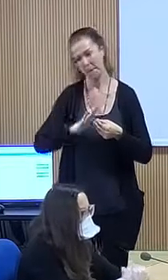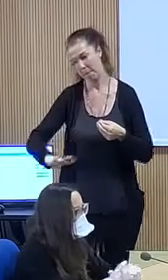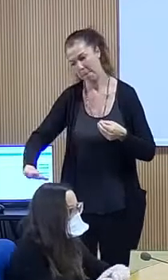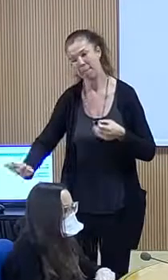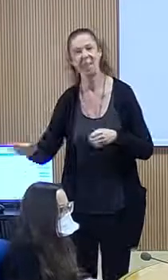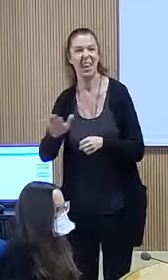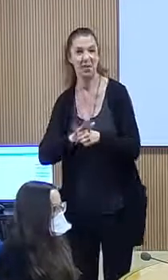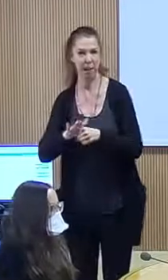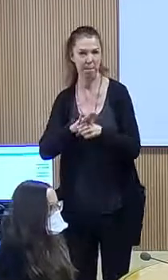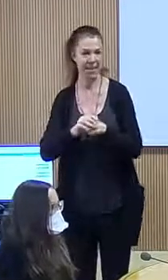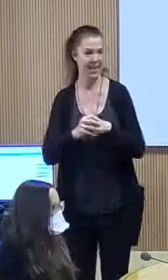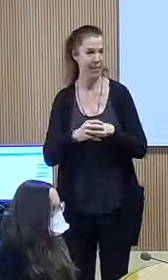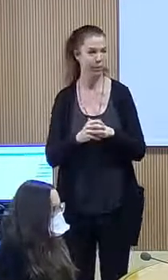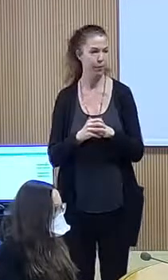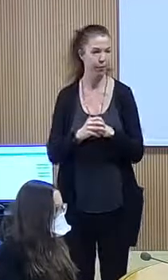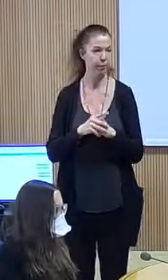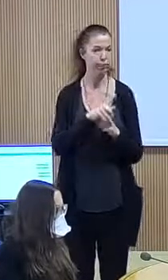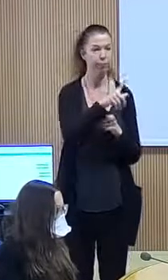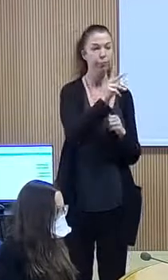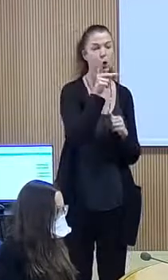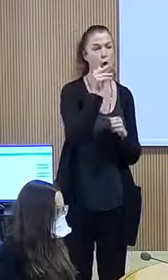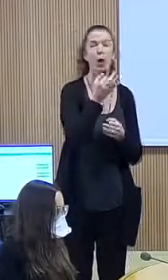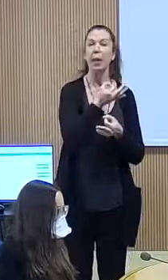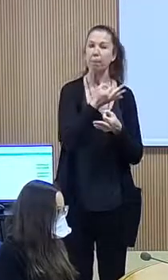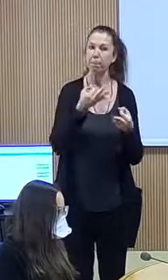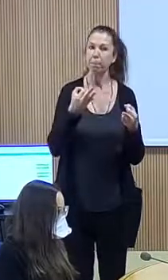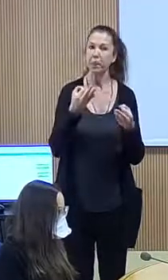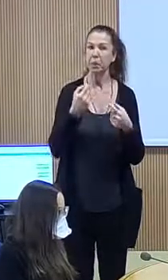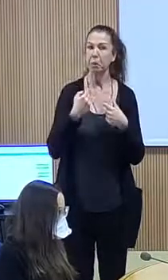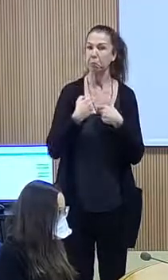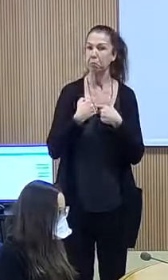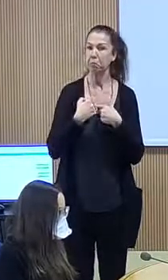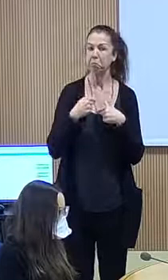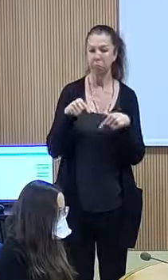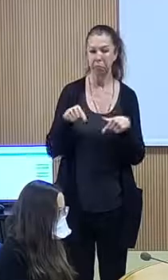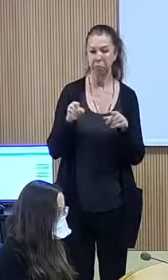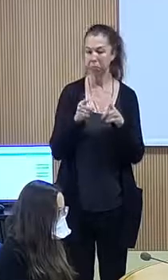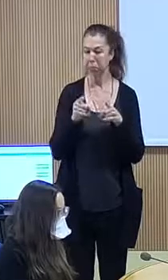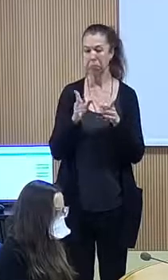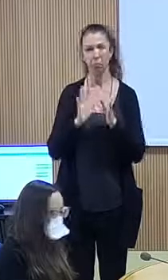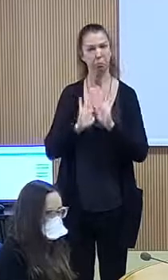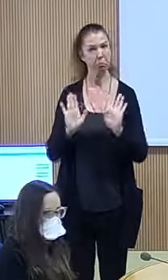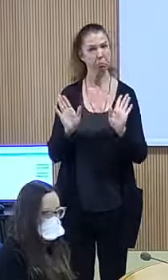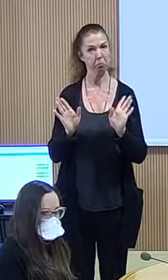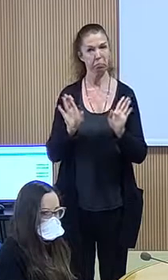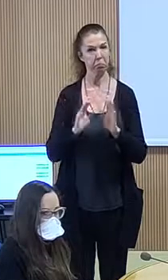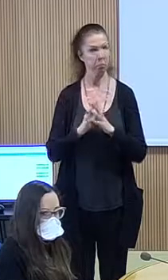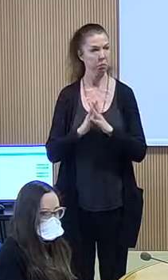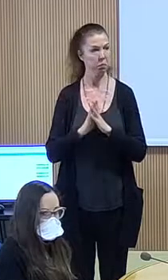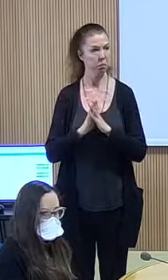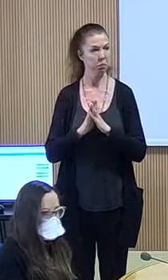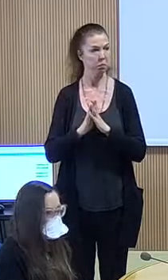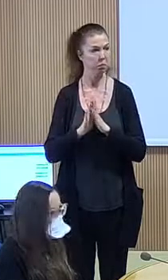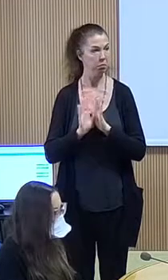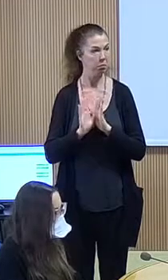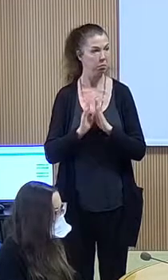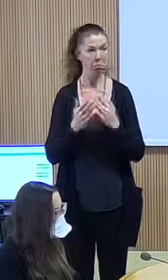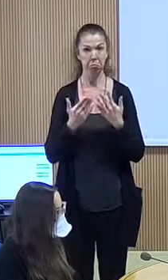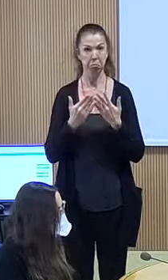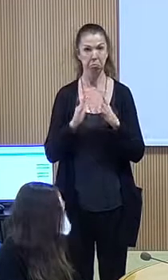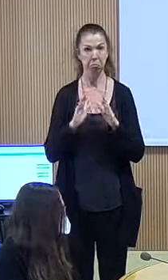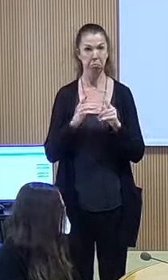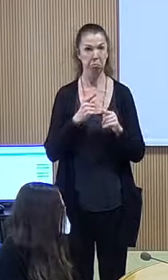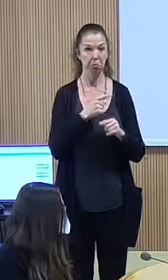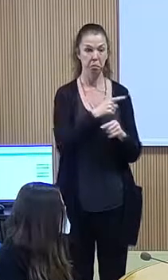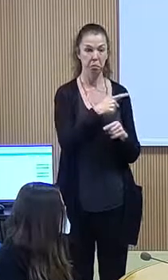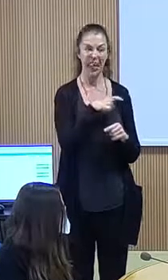bene allora io per ora non ho altro ecco un video auguro